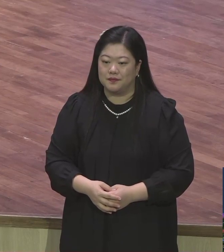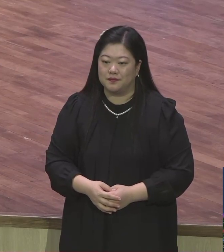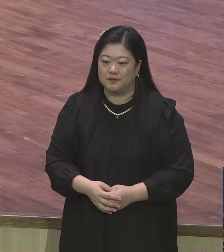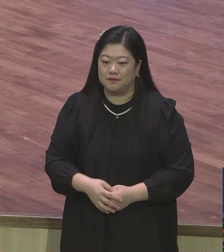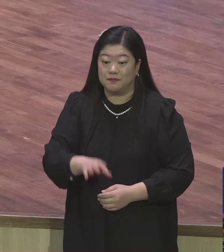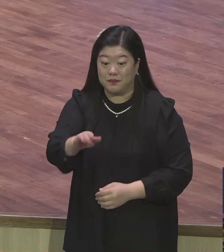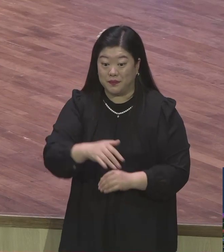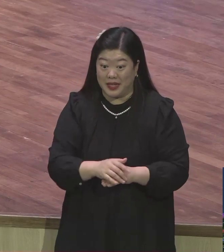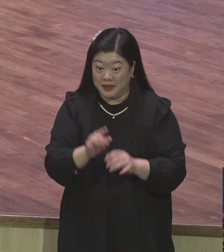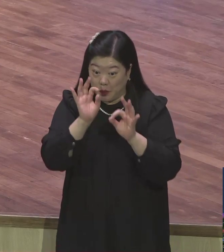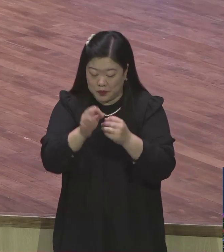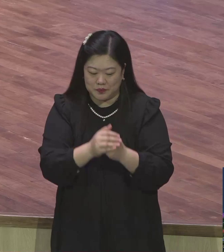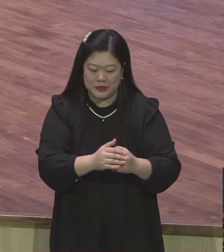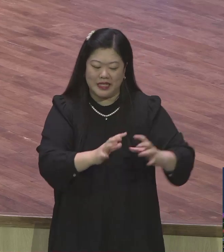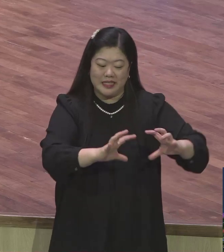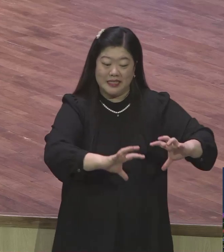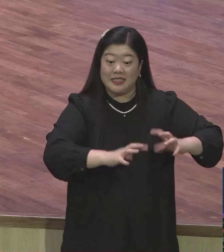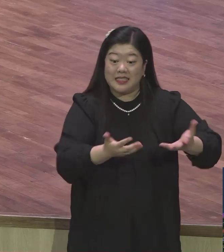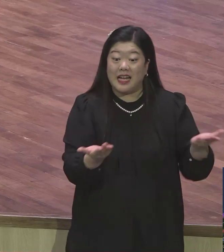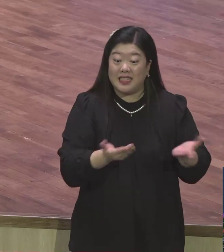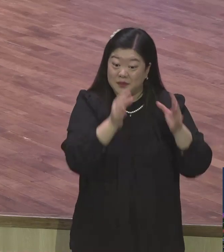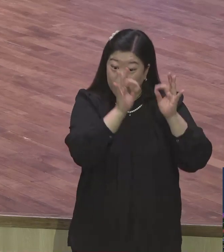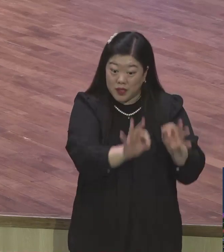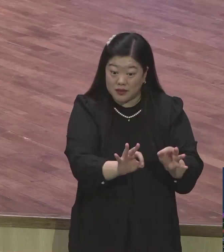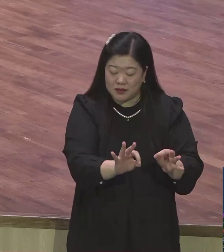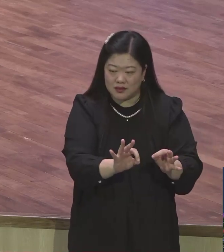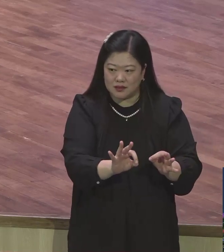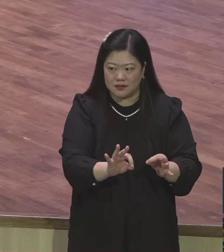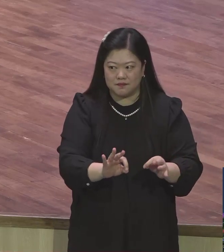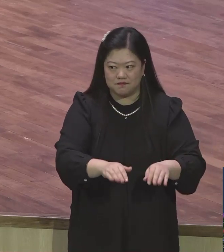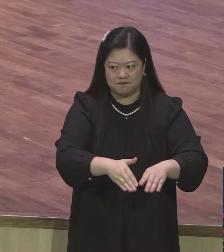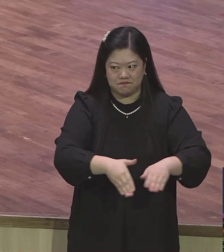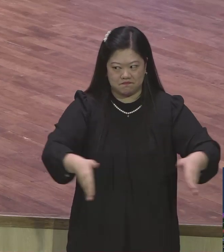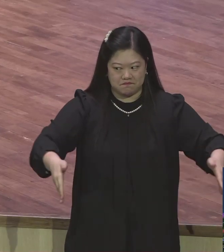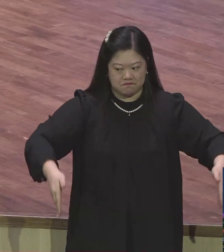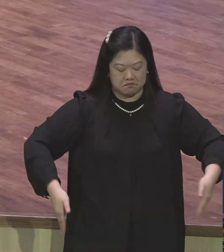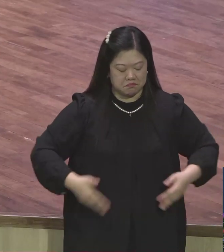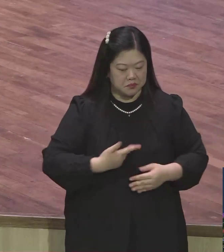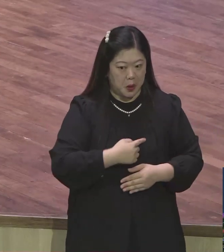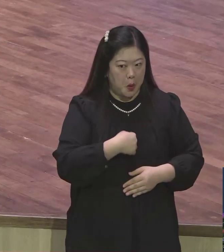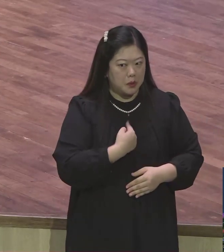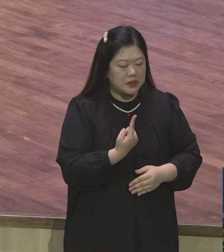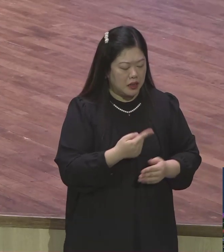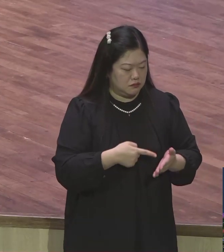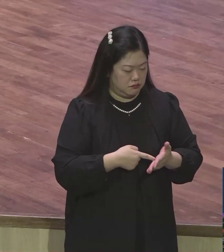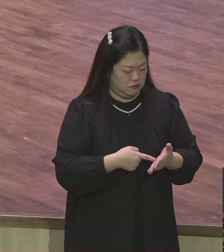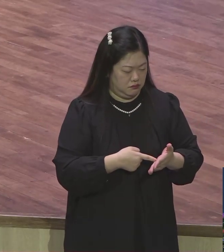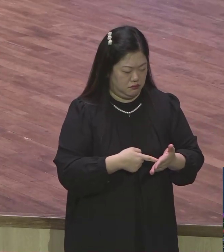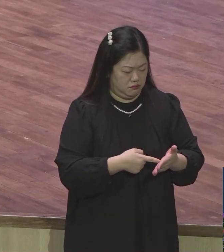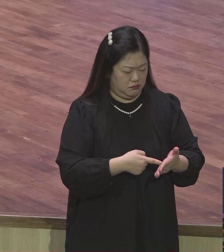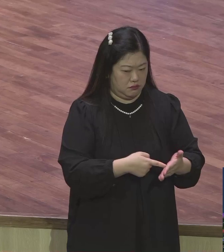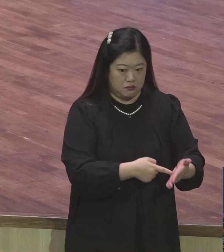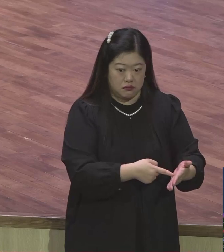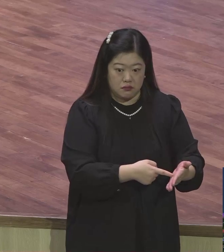세상의 일은 그렇지 않아요. 같이 안 해. 자기 혼자 하는 사람들이 있죠. 외골수들. 교회는 그런 사람이 있으면 안 돼.